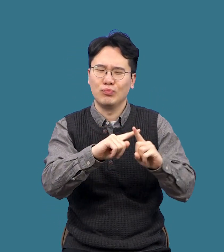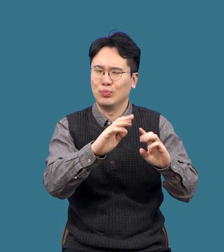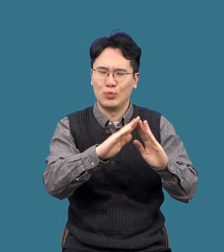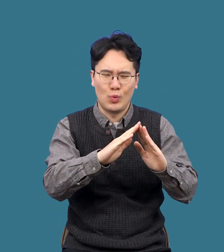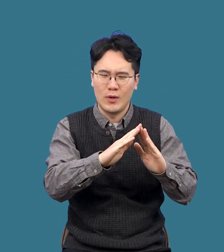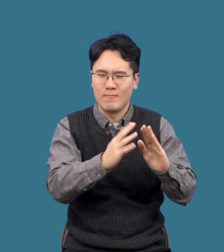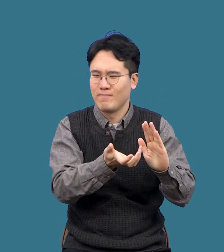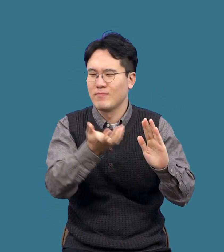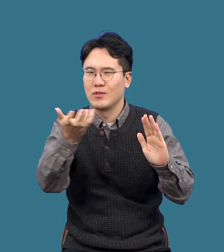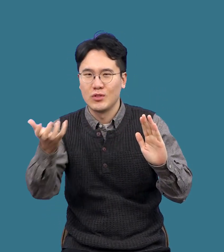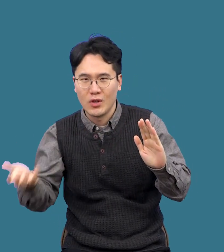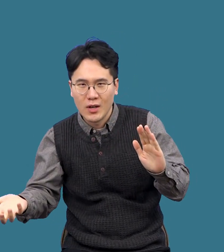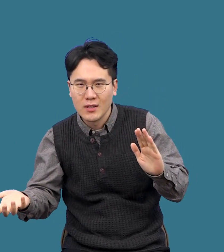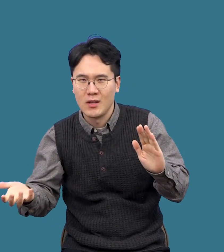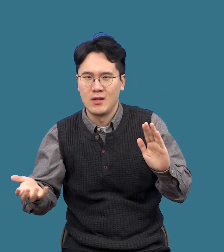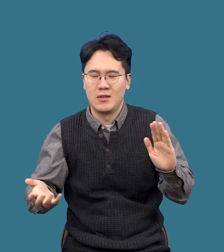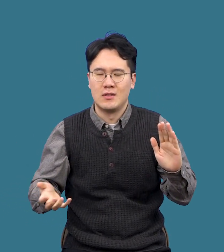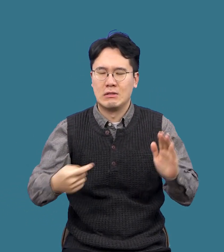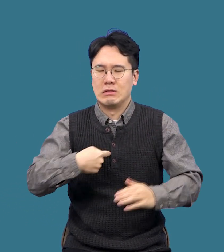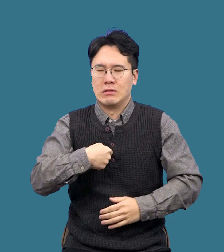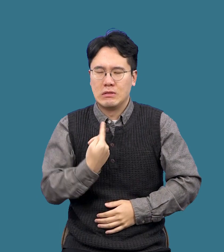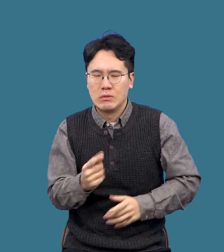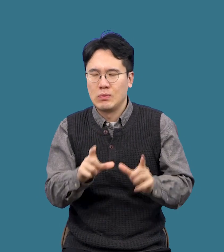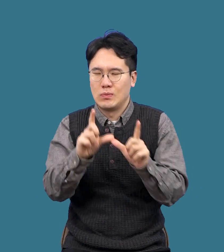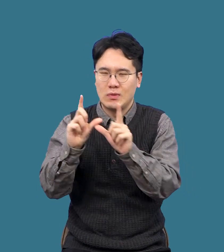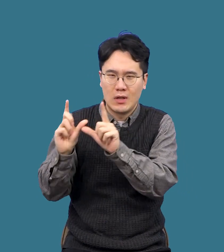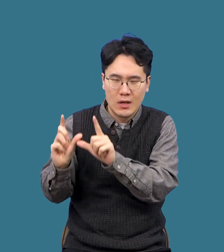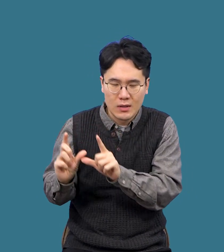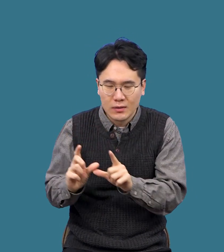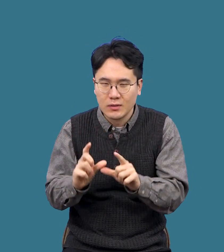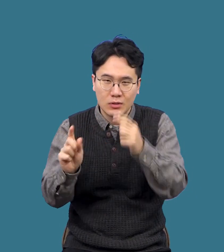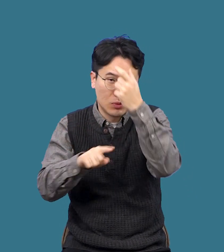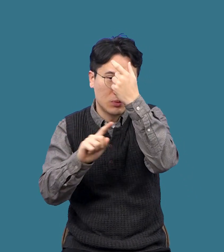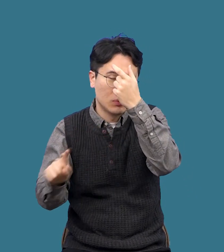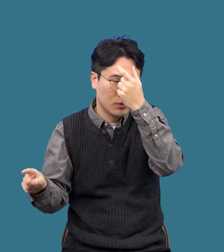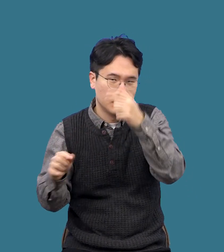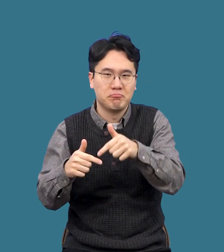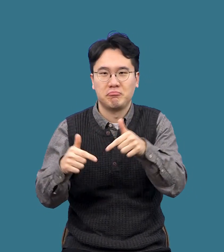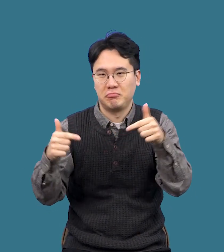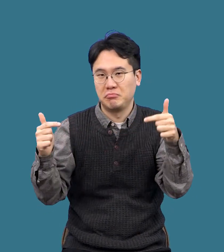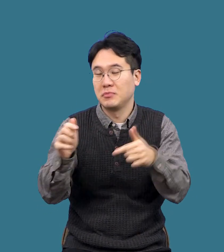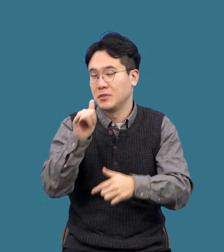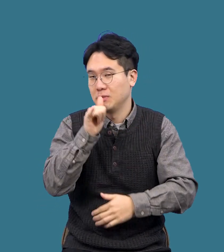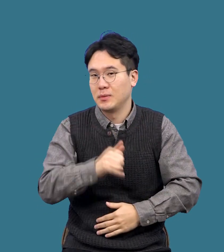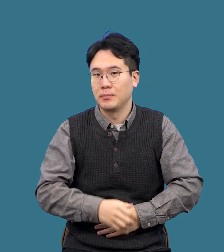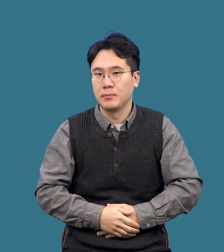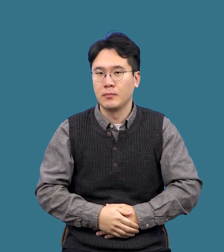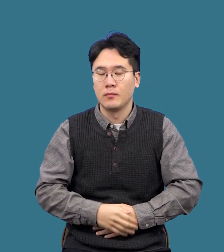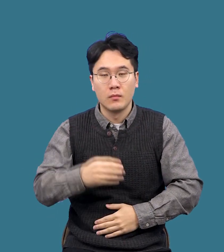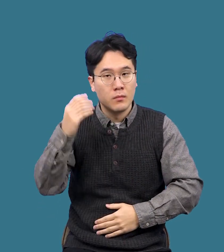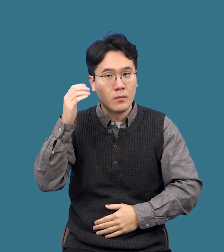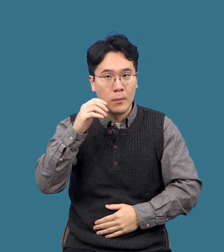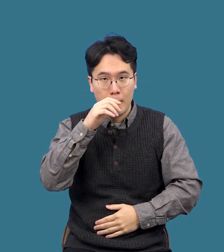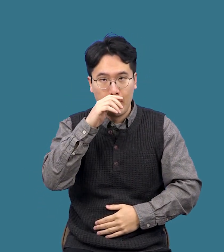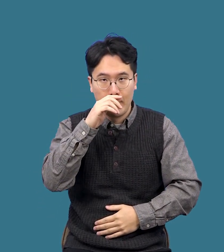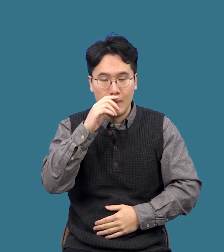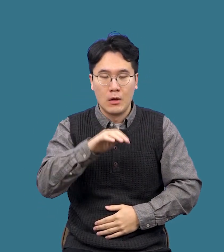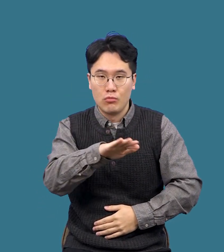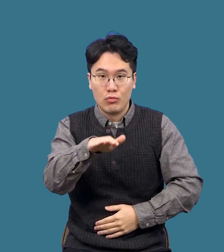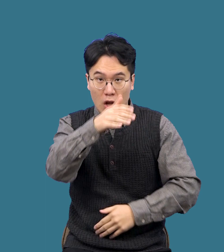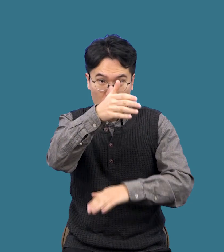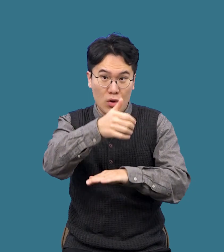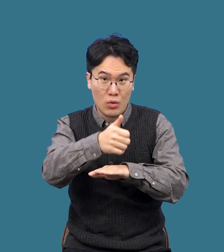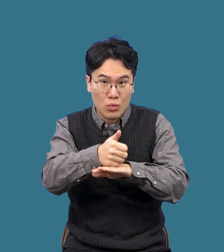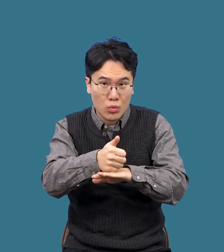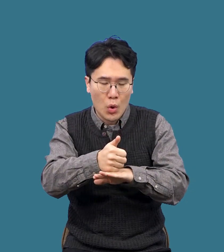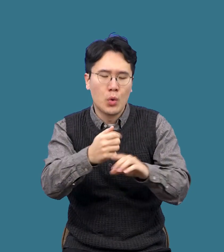왔습니다. 결국은 우리가 공동체를 포기할 수 없기 때문입니다. 그것은 우리가 가정을 포기할 수